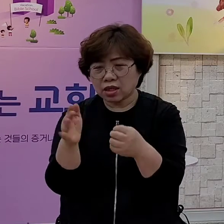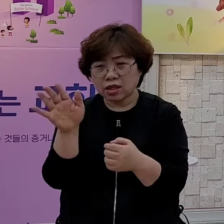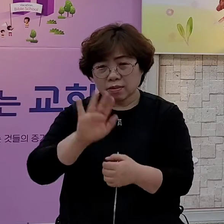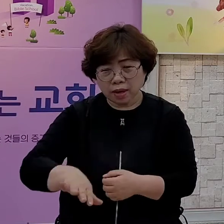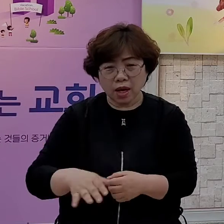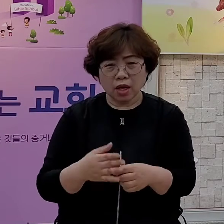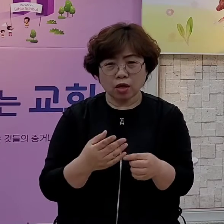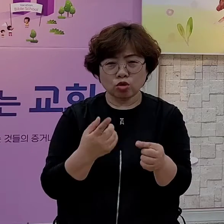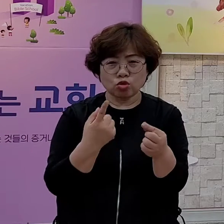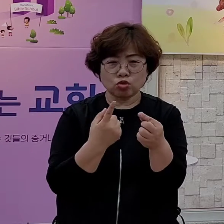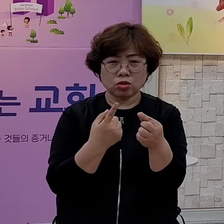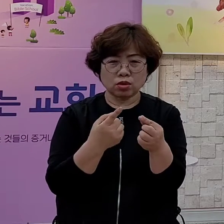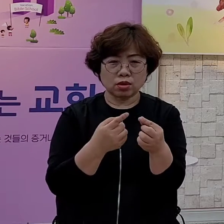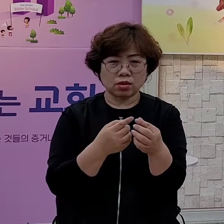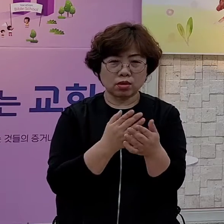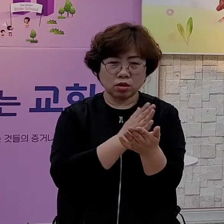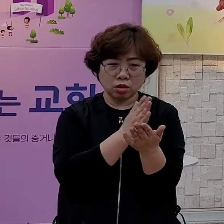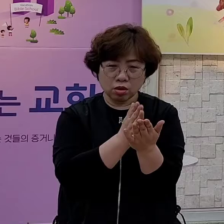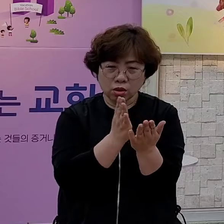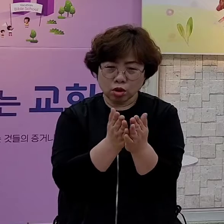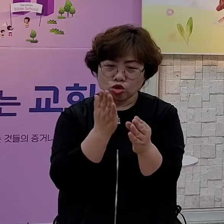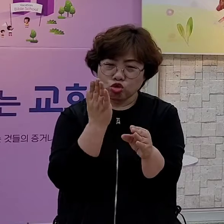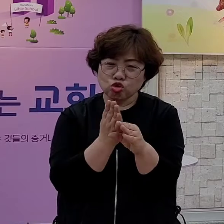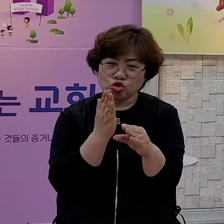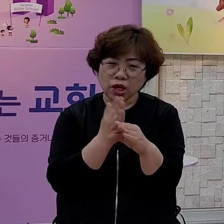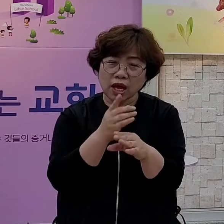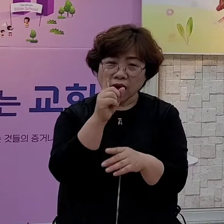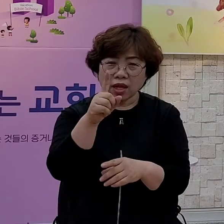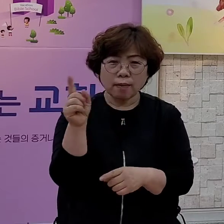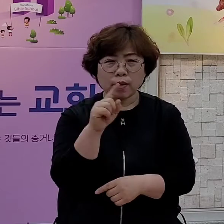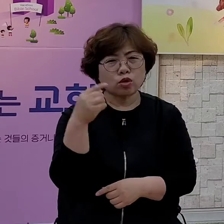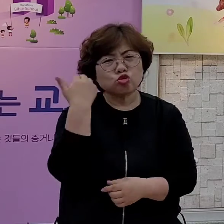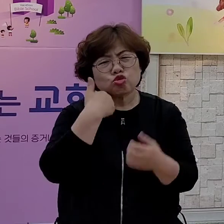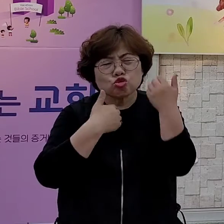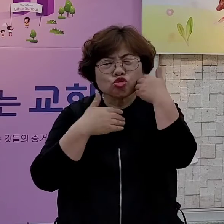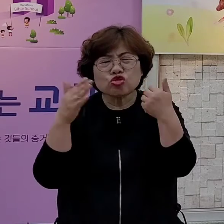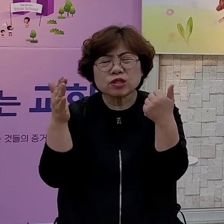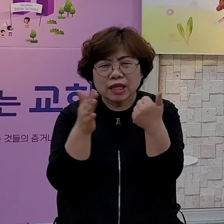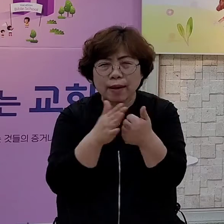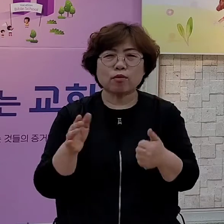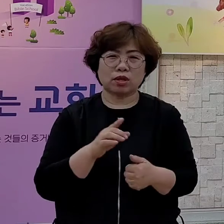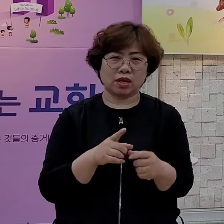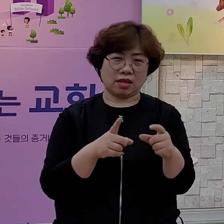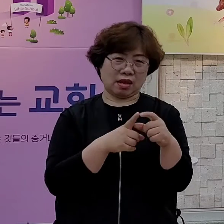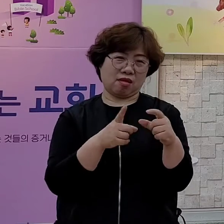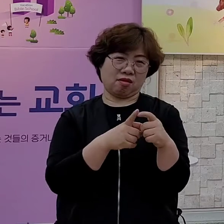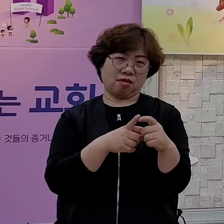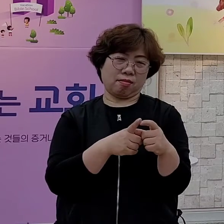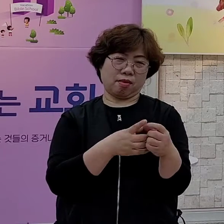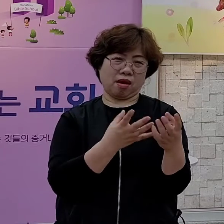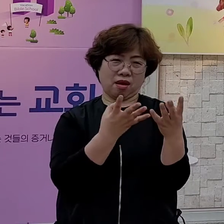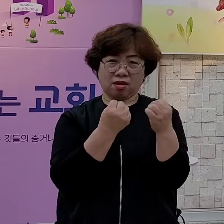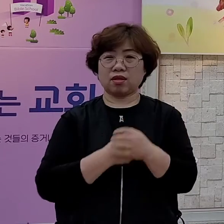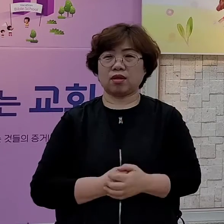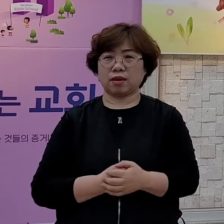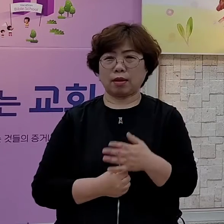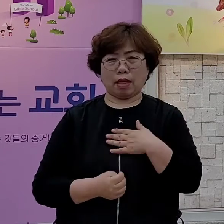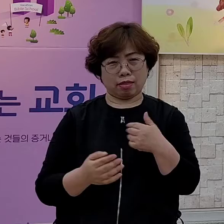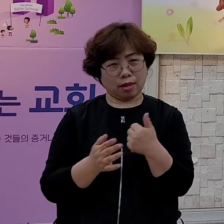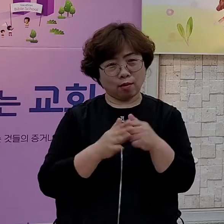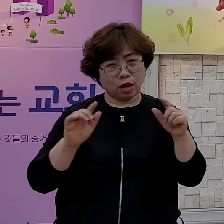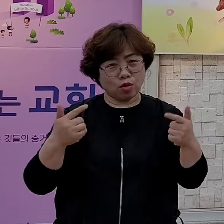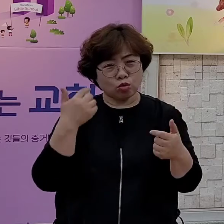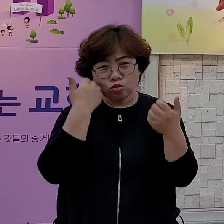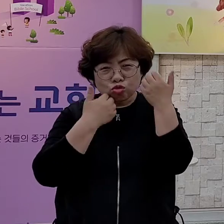이게 우리가 쉽게 저지른 큰 실수 중에 하나입니다. 이게 우리만의 문제가 아니라 하나님께서